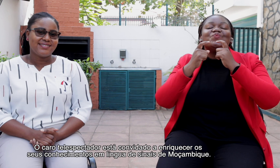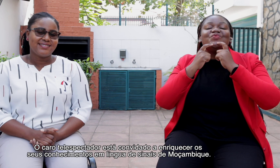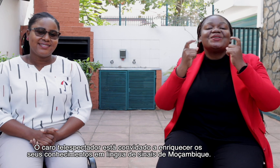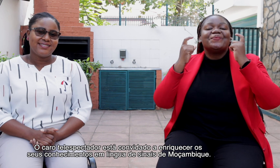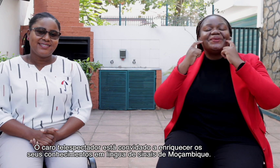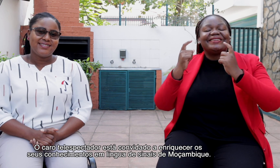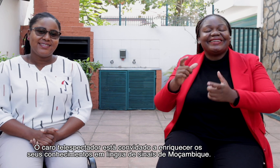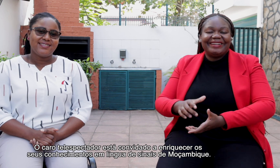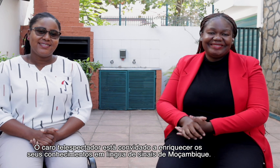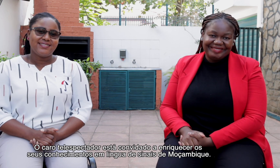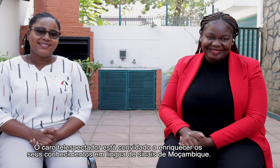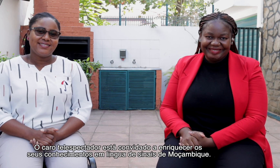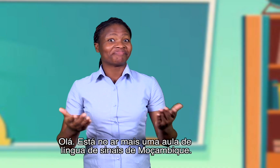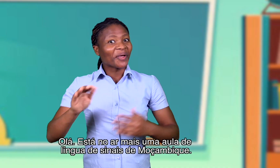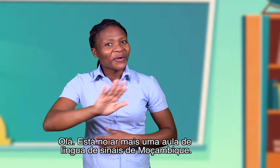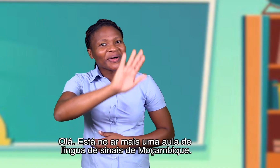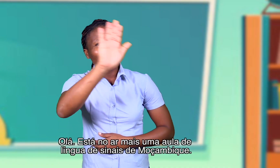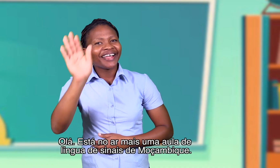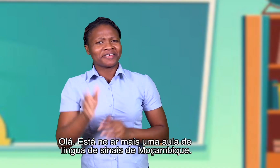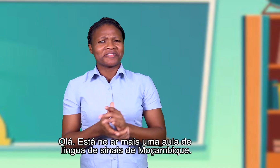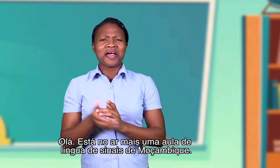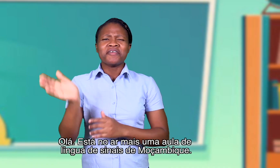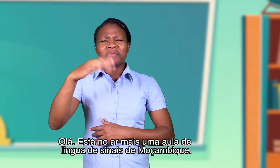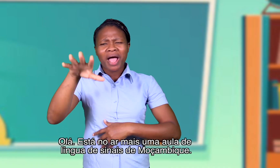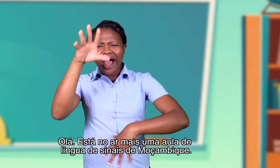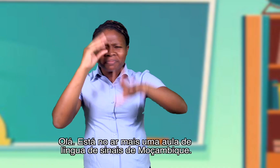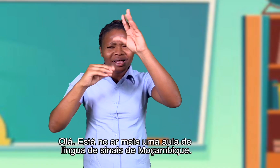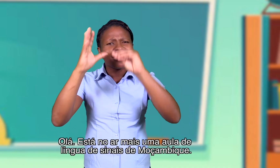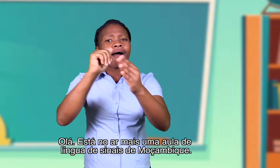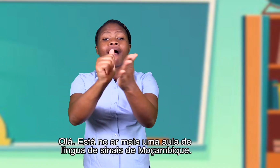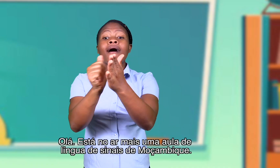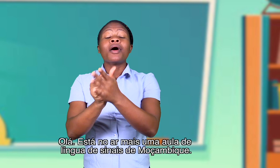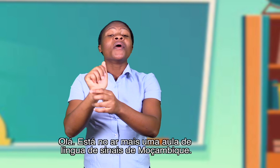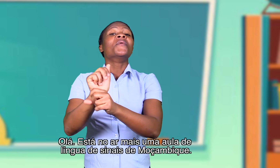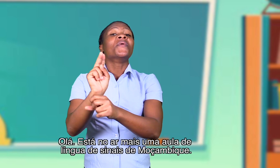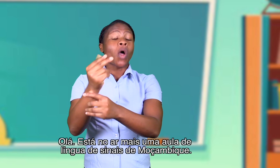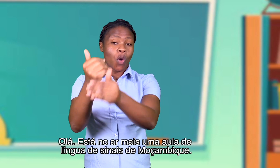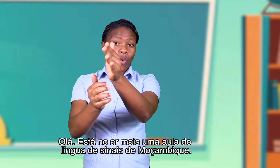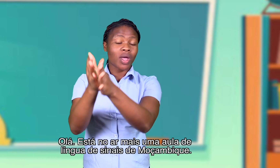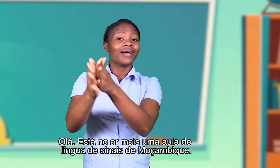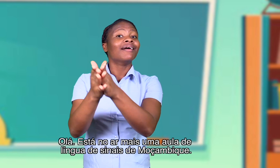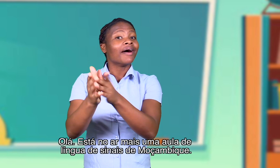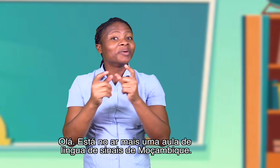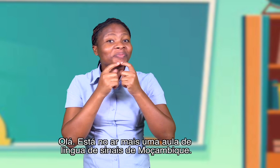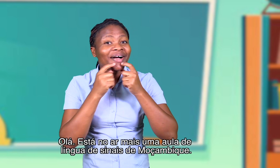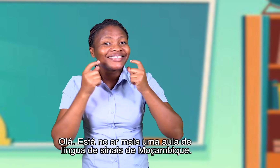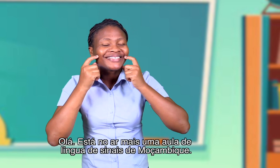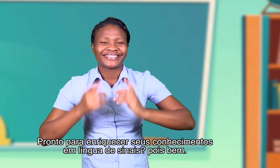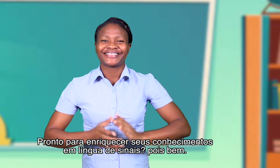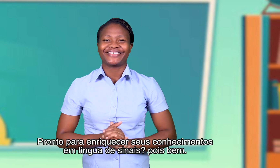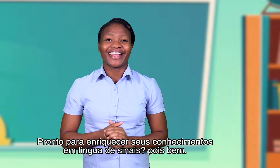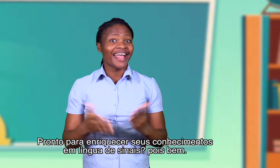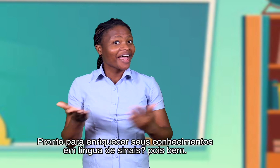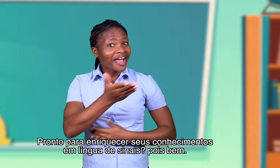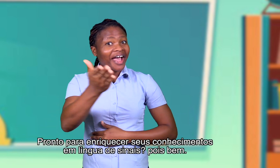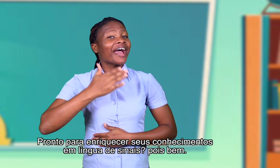em língua de sinais de Moçambique. Olá! Está no ar mais uma aula de língua de sinais de Moçambique. Pronto